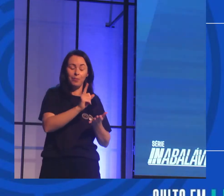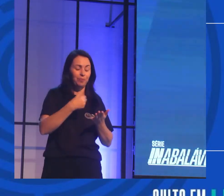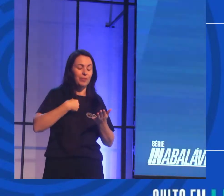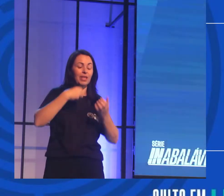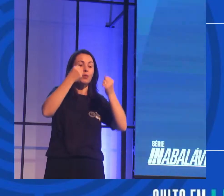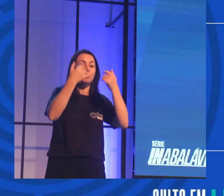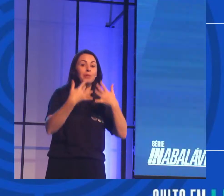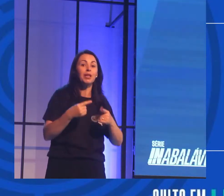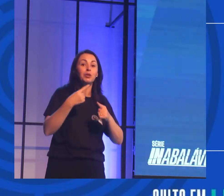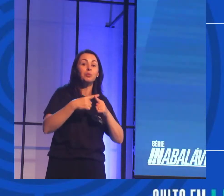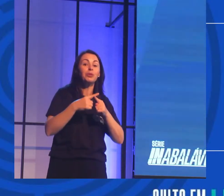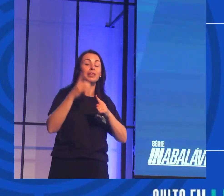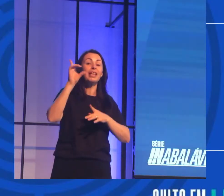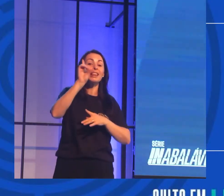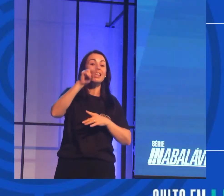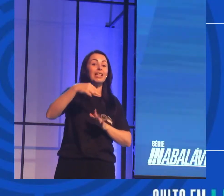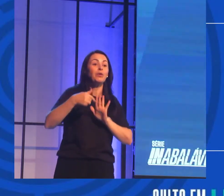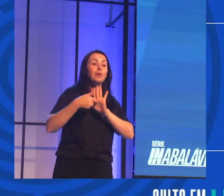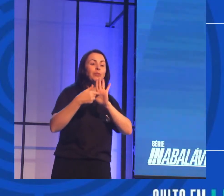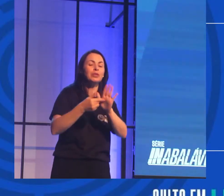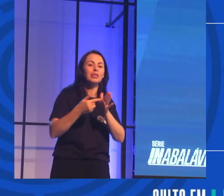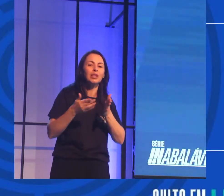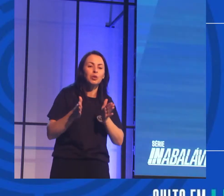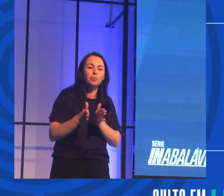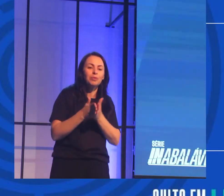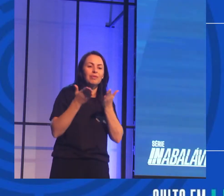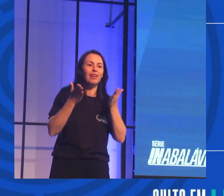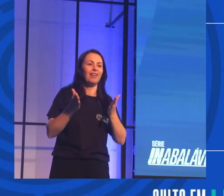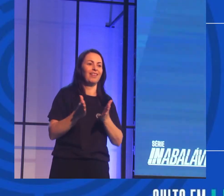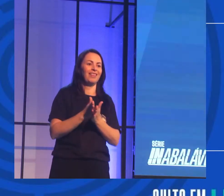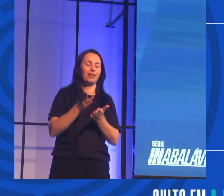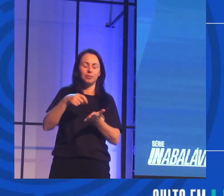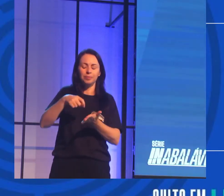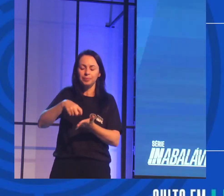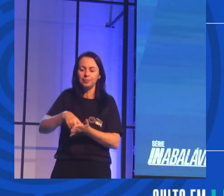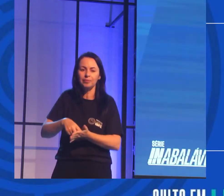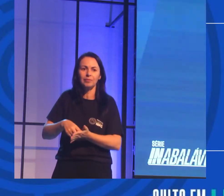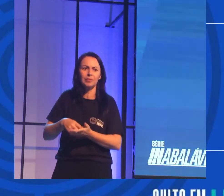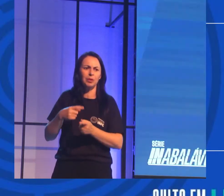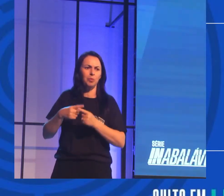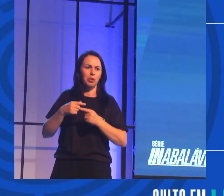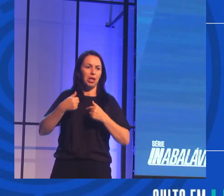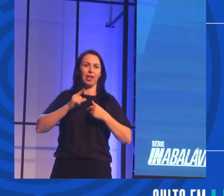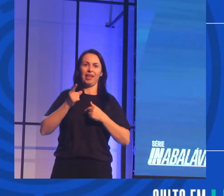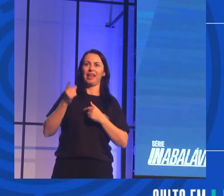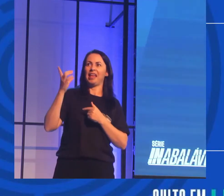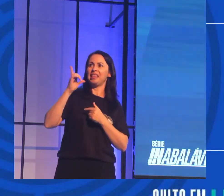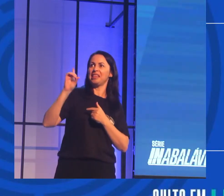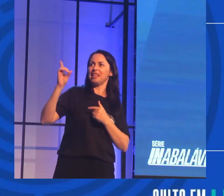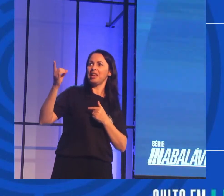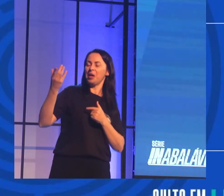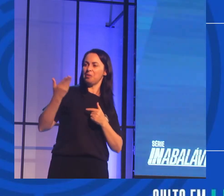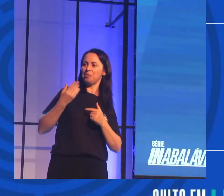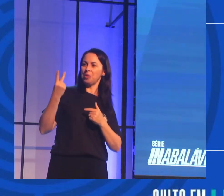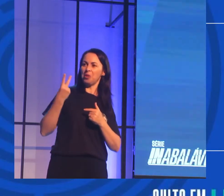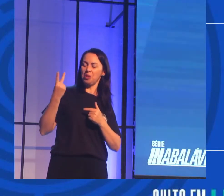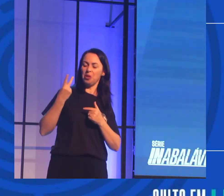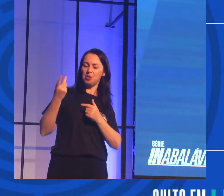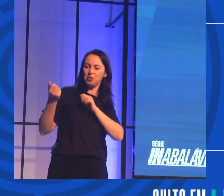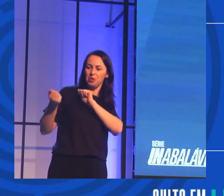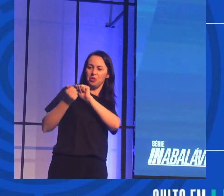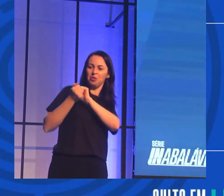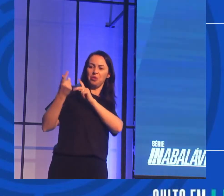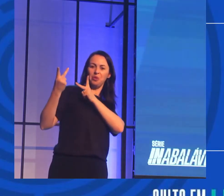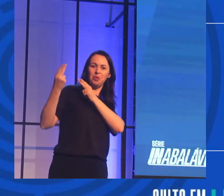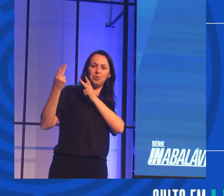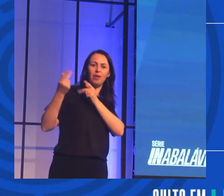mostrava reverência e humildade. Ele não estava dizendo, Deus é o meu chapa, não. Deus é o Senhor da